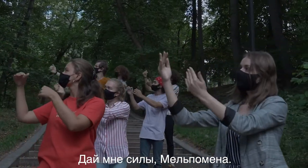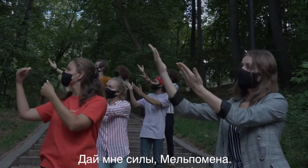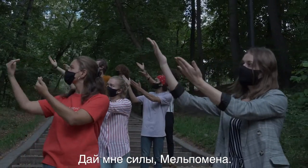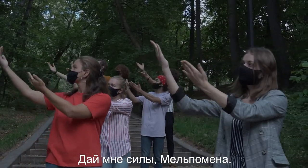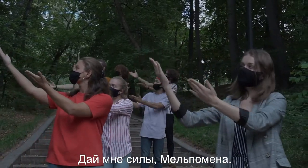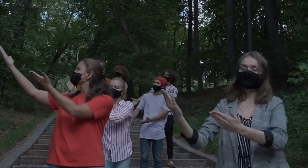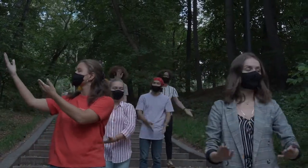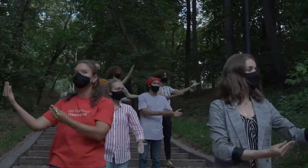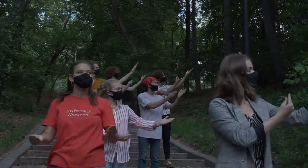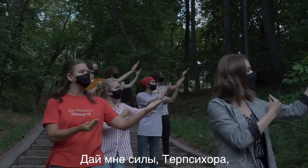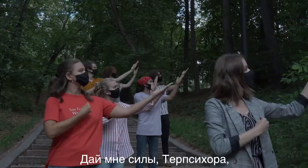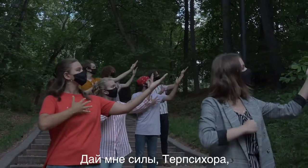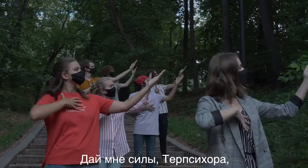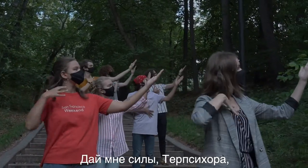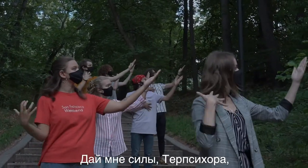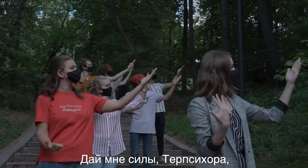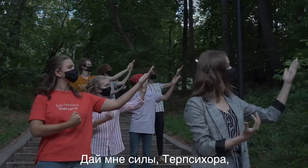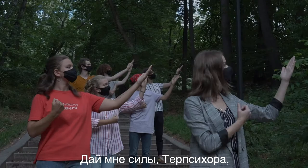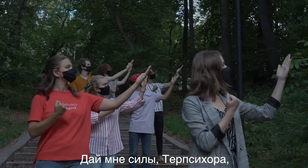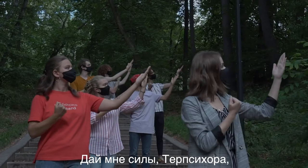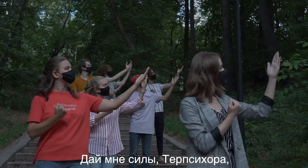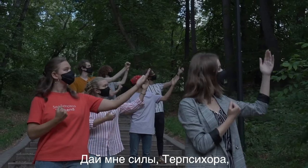Мельпомена, дай мне силы,